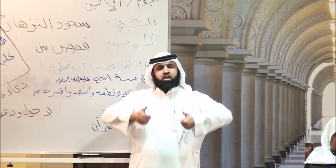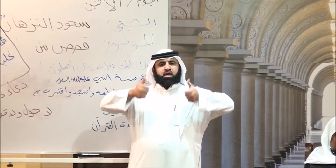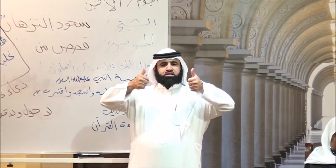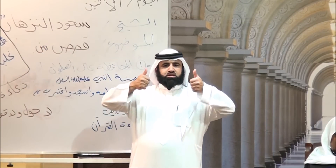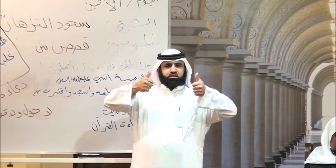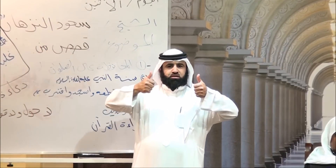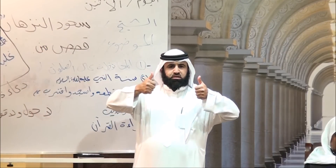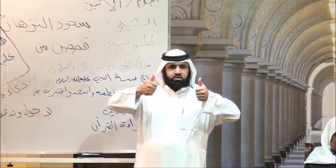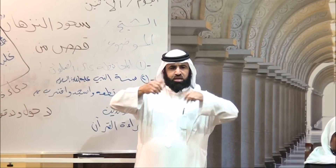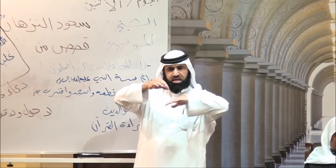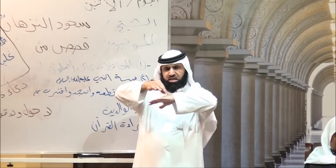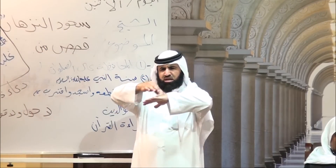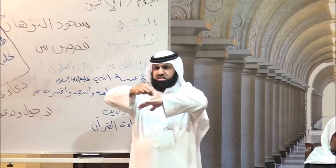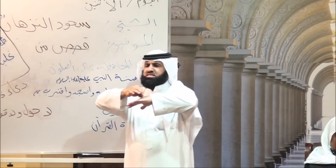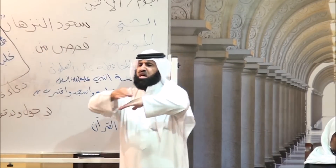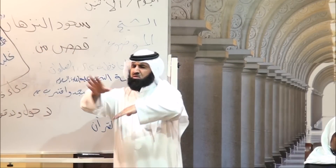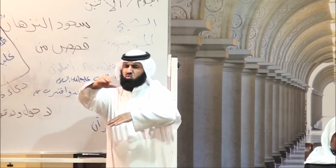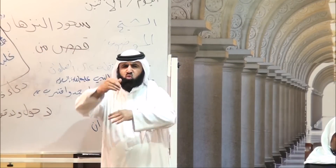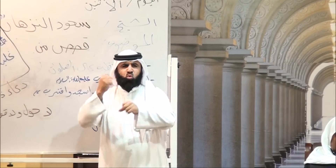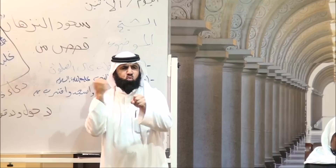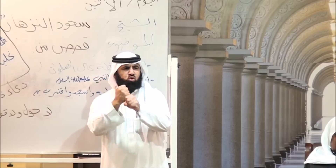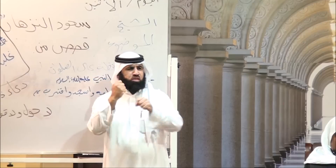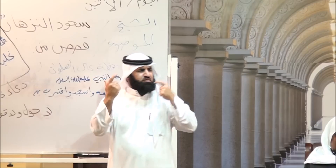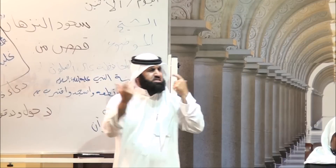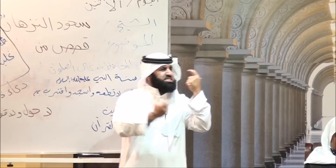لذلك كم من إنسان يبحث عن وظيفة ما وجد،